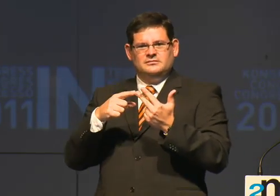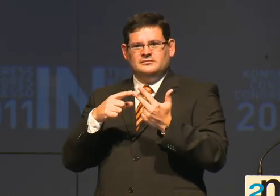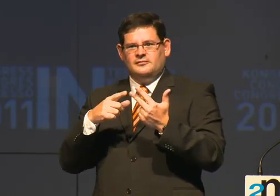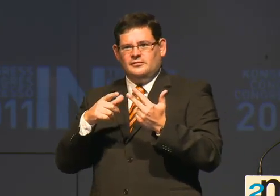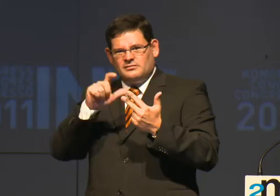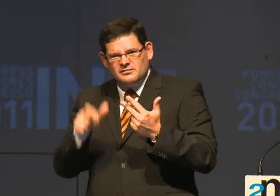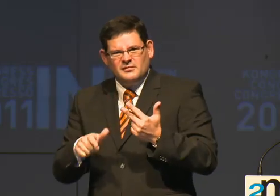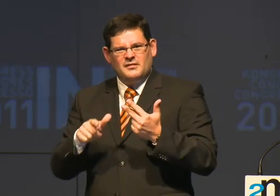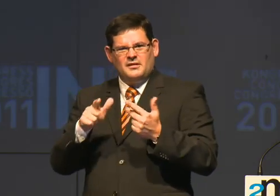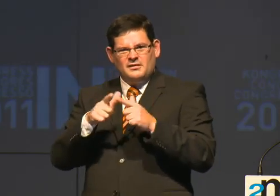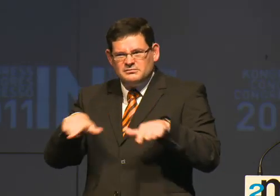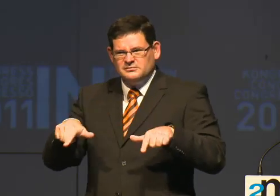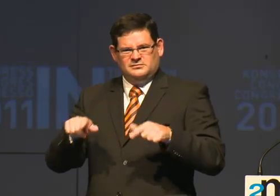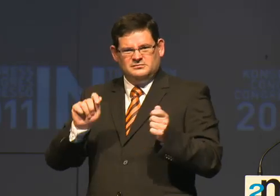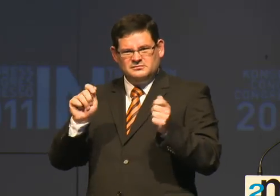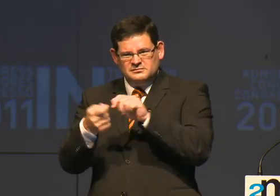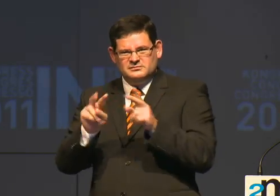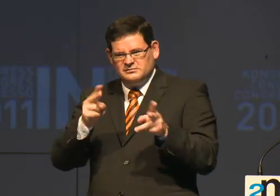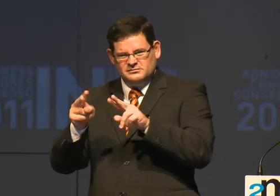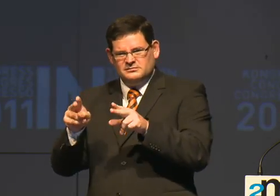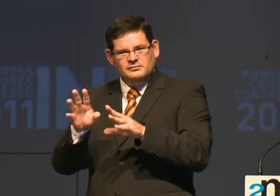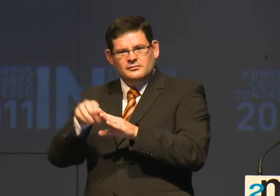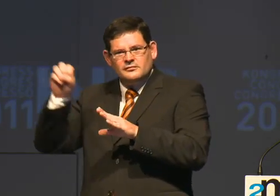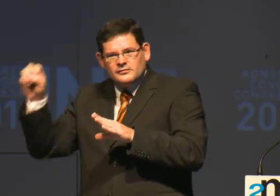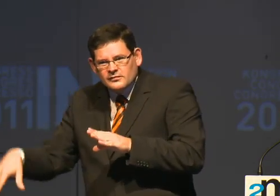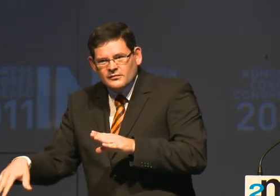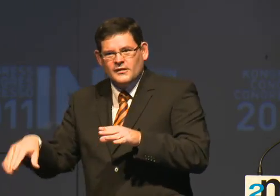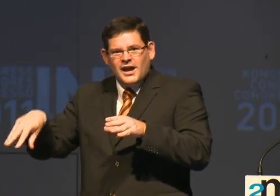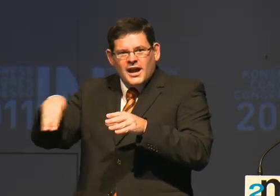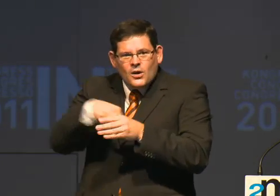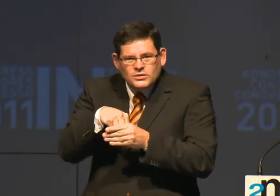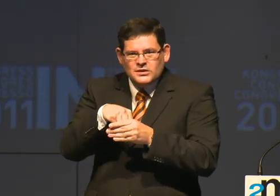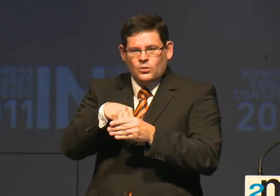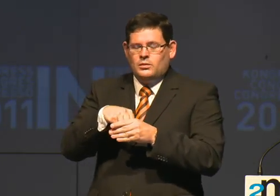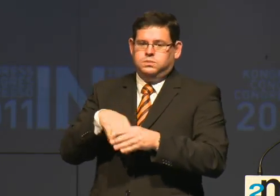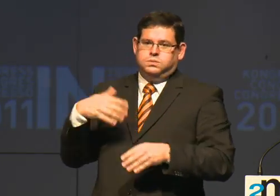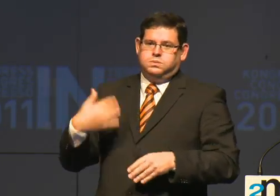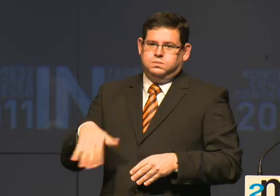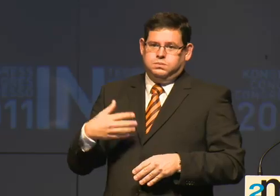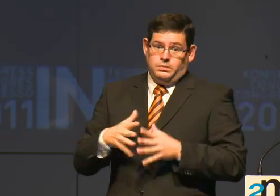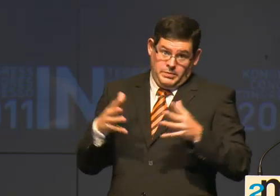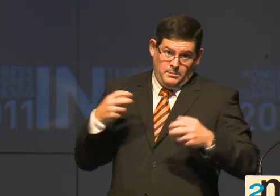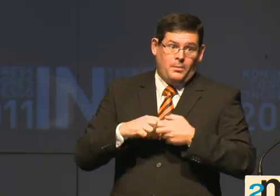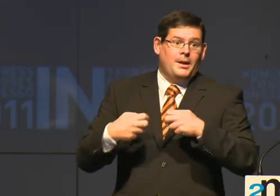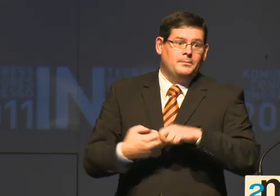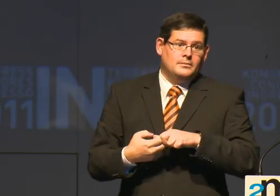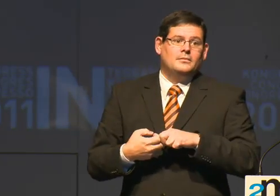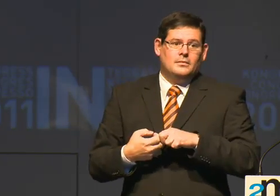de voir qu'en Allemagne, en France, en Italie, il y a beaucoup de changements du point de vue des langues et qu'on